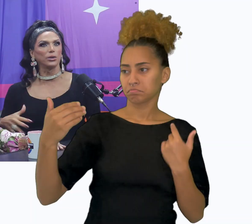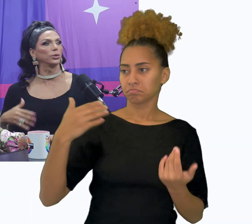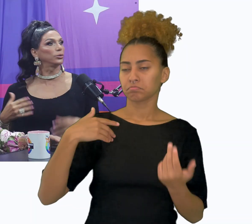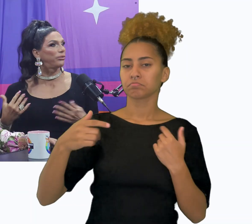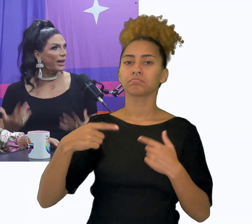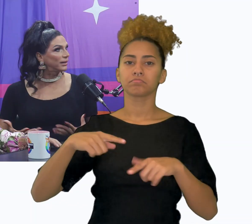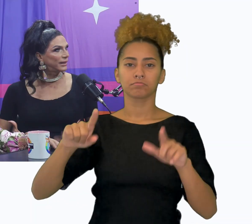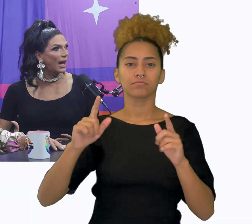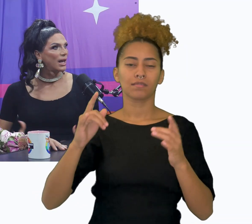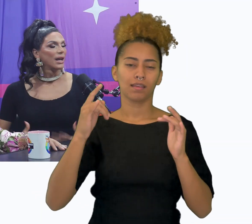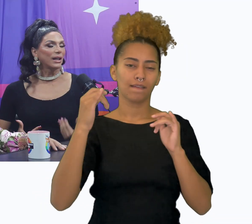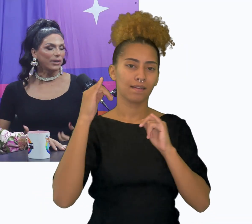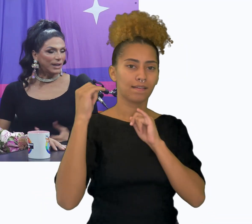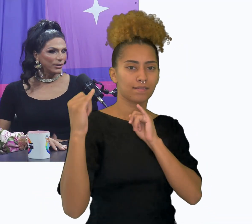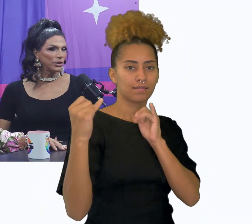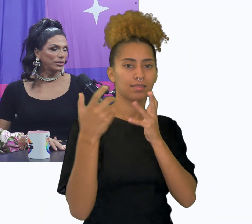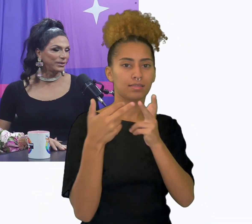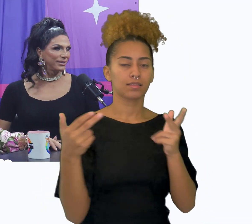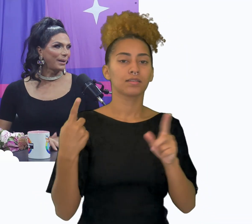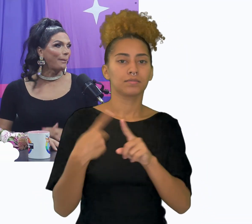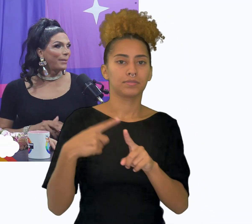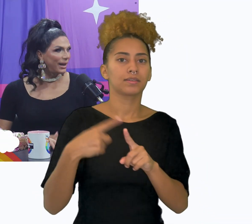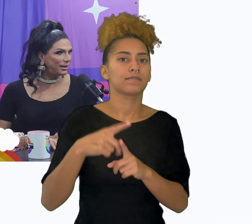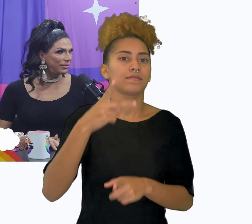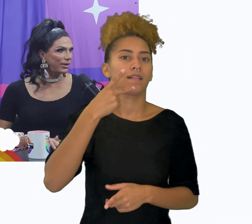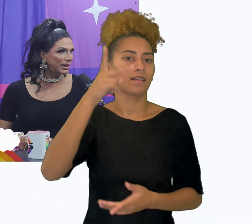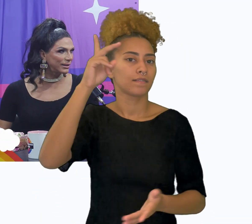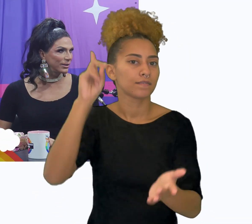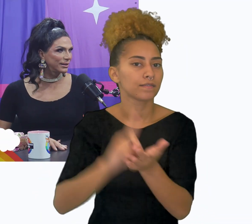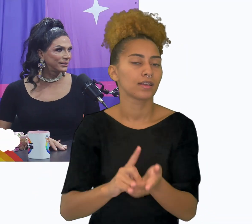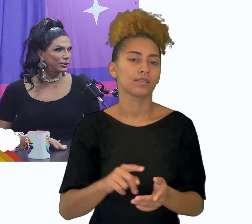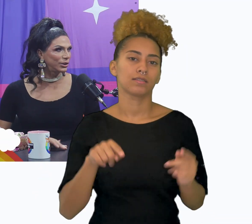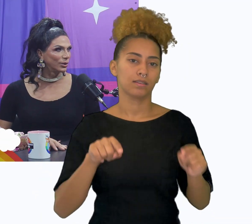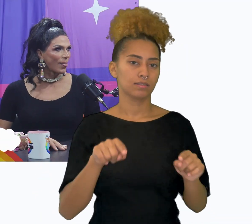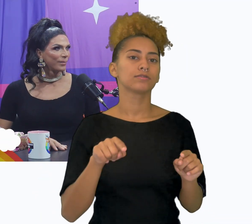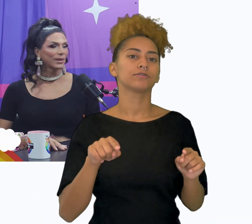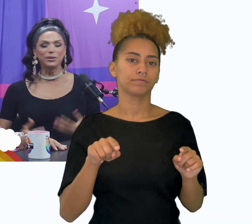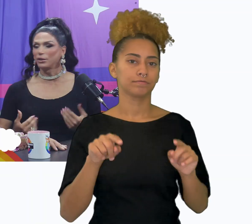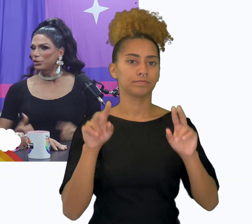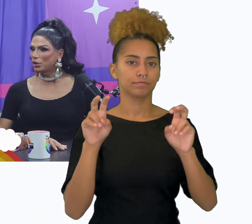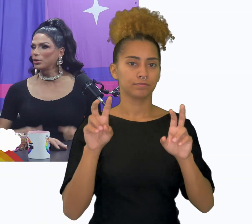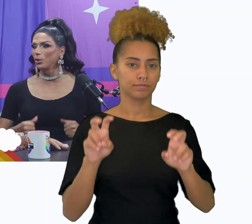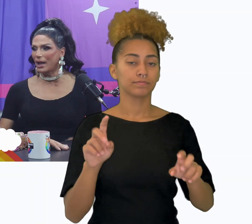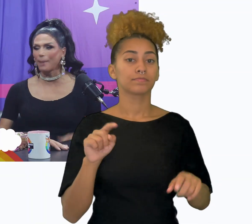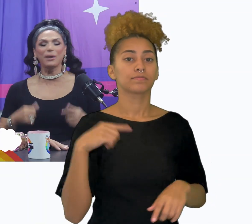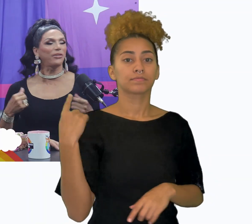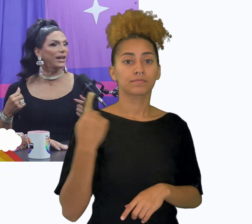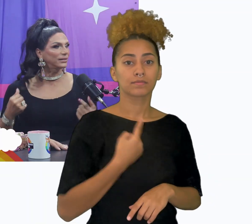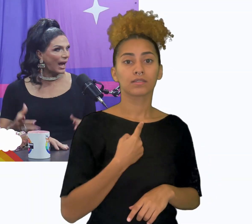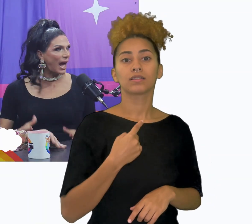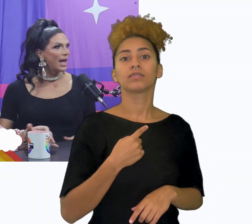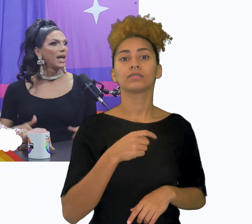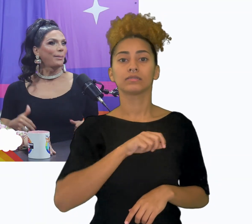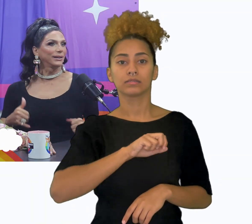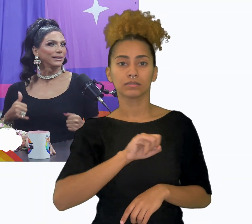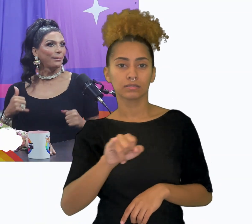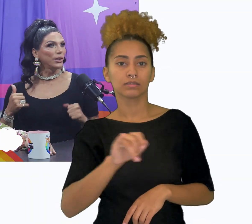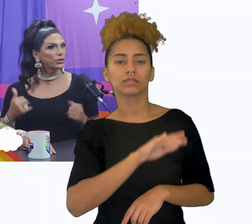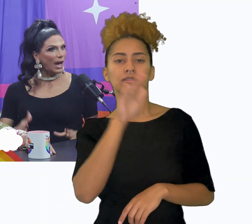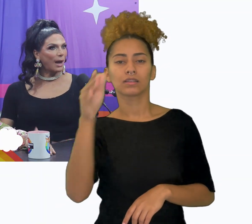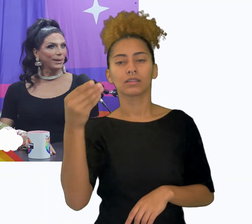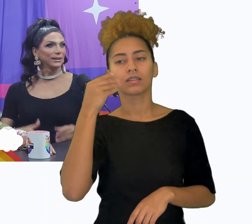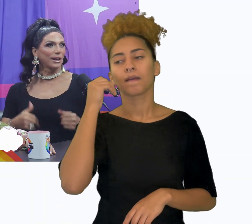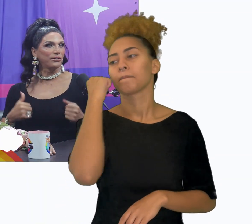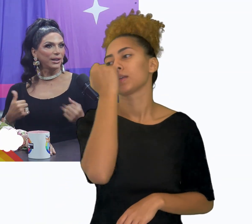e tal, a coisa do flertar. Na verdade, a gente precisa ser bem verdadeiro nesse sentido. A gente se vestir de sentia mulher pra garotinha, né? flertar, pra